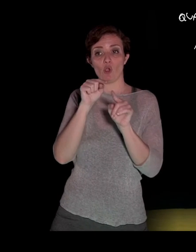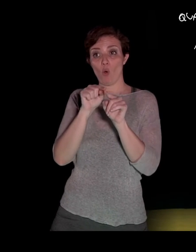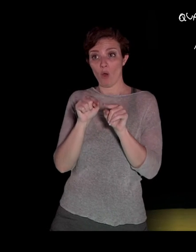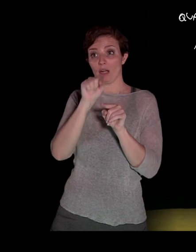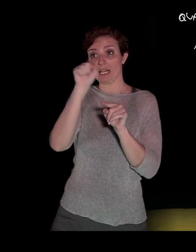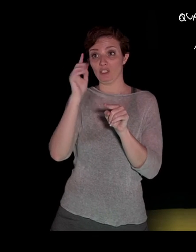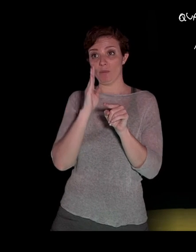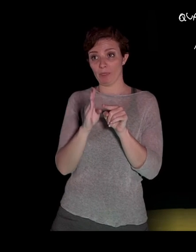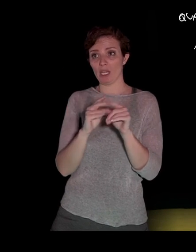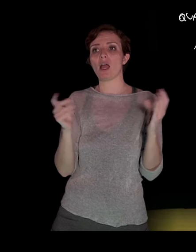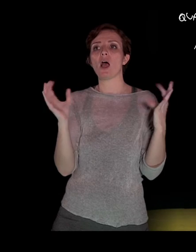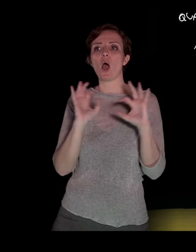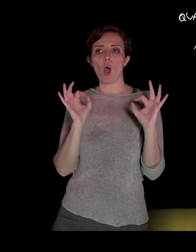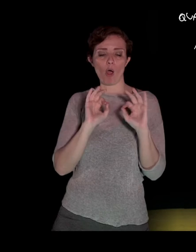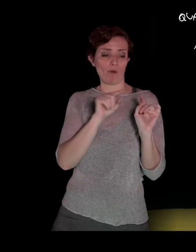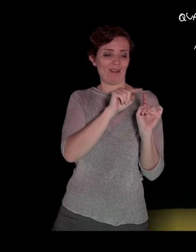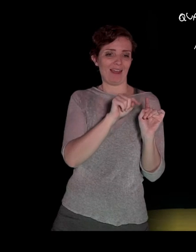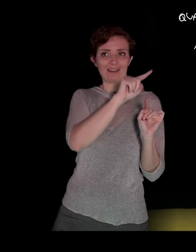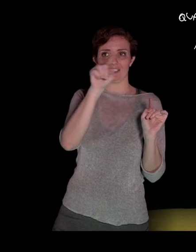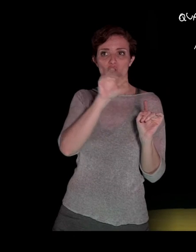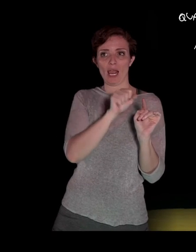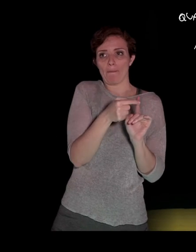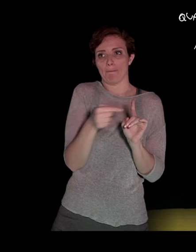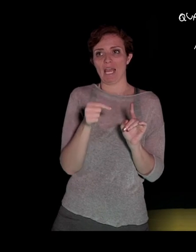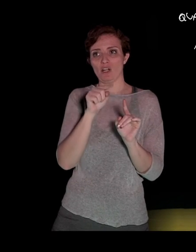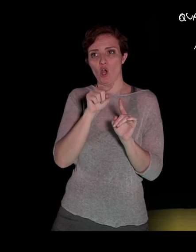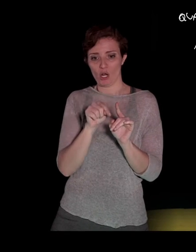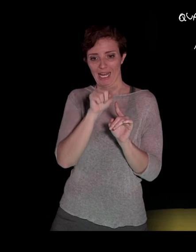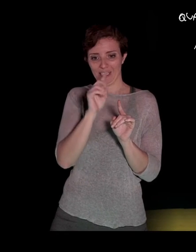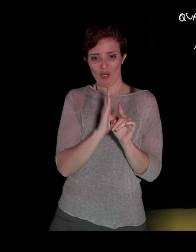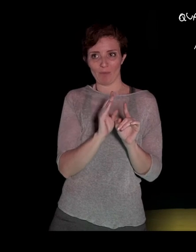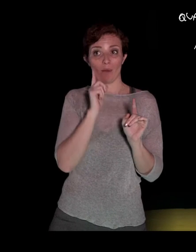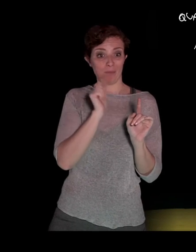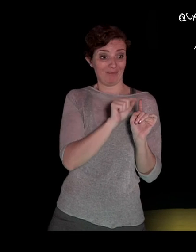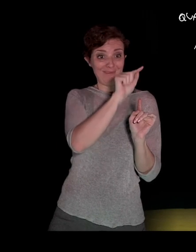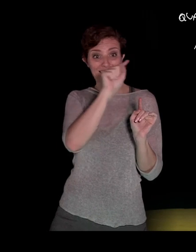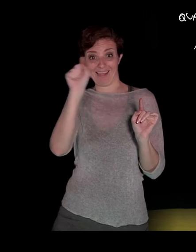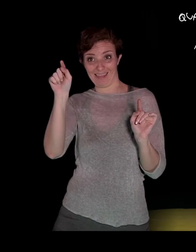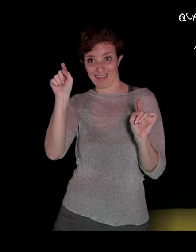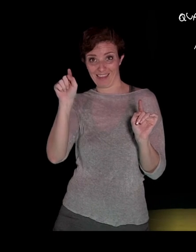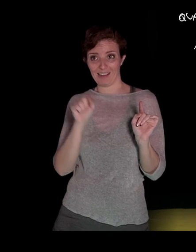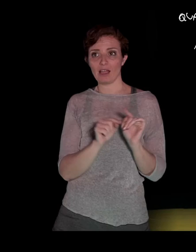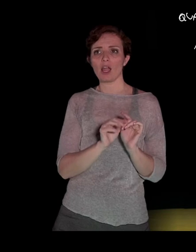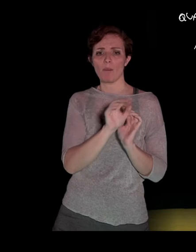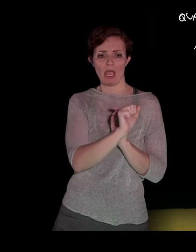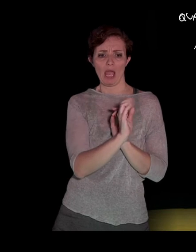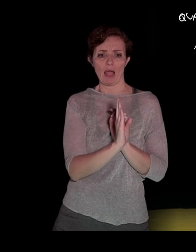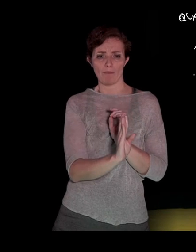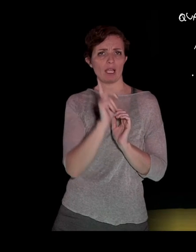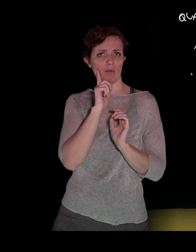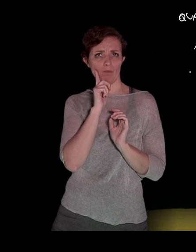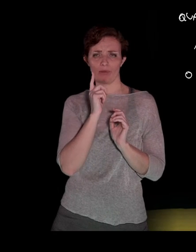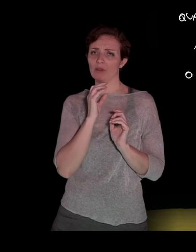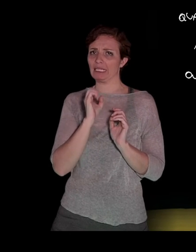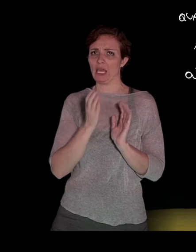di a meno radice di b in questo caso con heidi sempre ovviamente maggiori uguali agli zero in questo caso